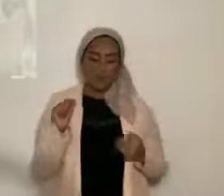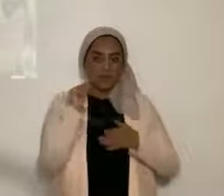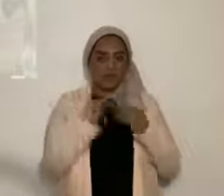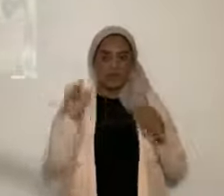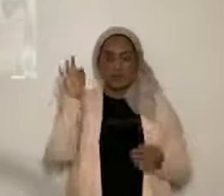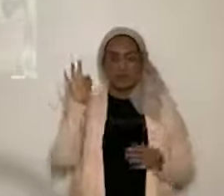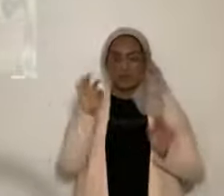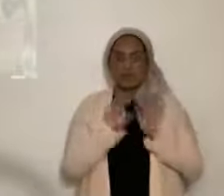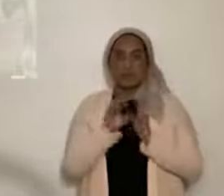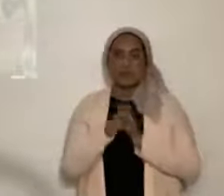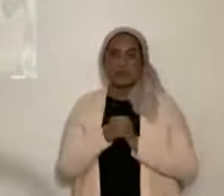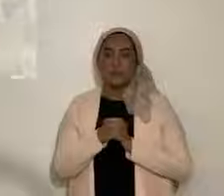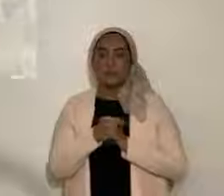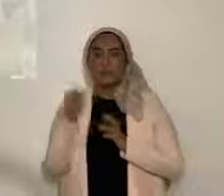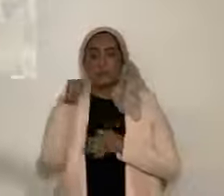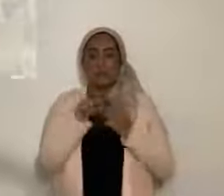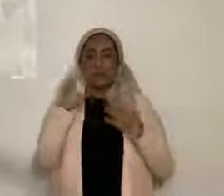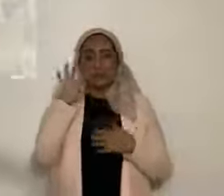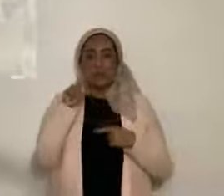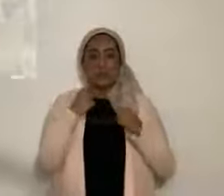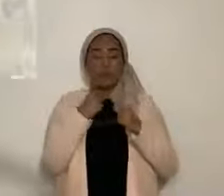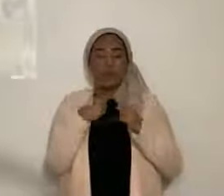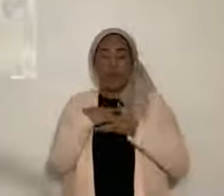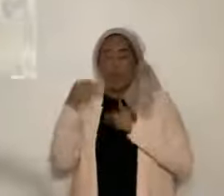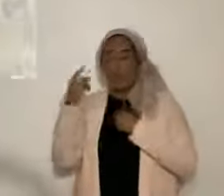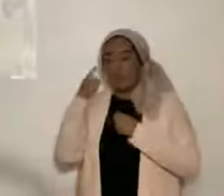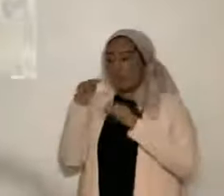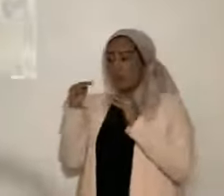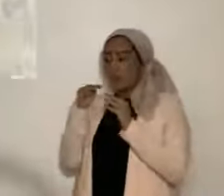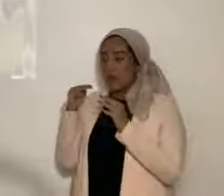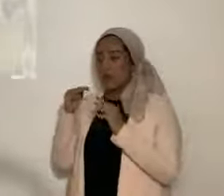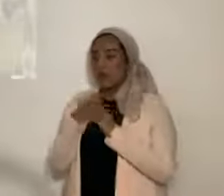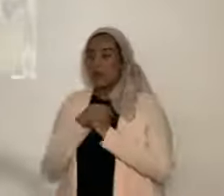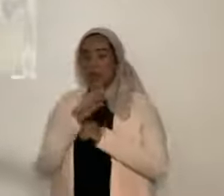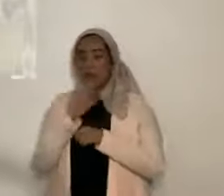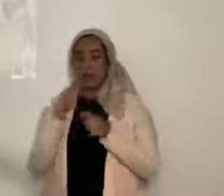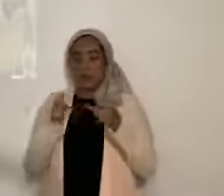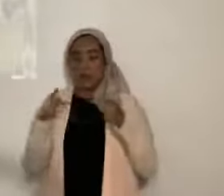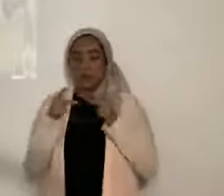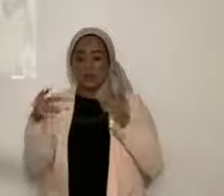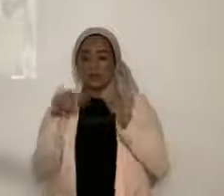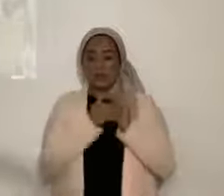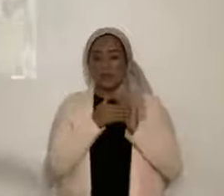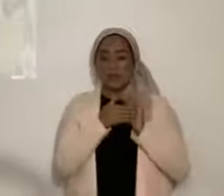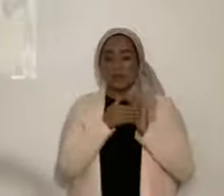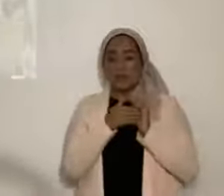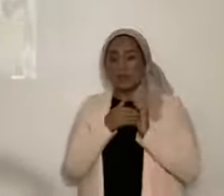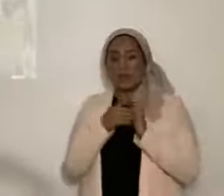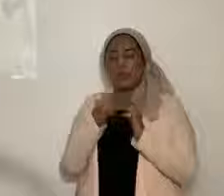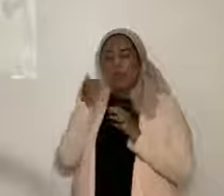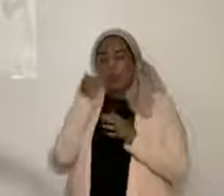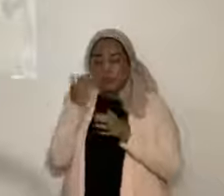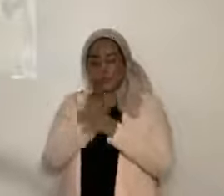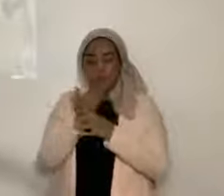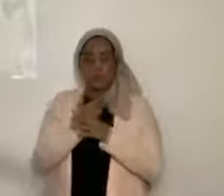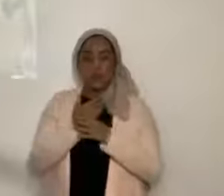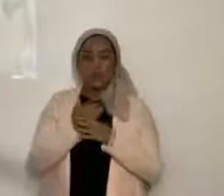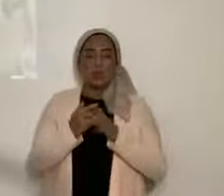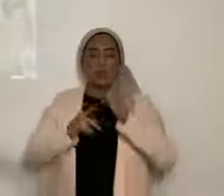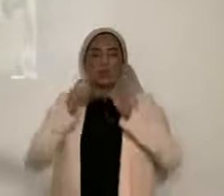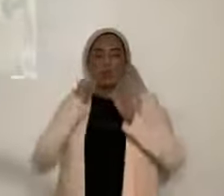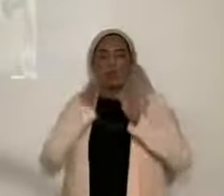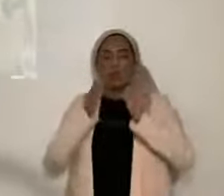9, por ejemplo, 10:9. Y cuando saliereis a la guerra en vuestra tierra contra el enemigo que os molestare, tocaréis el